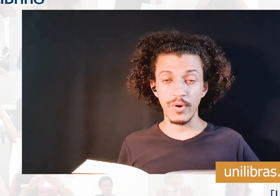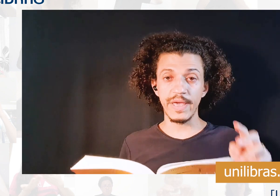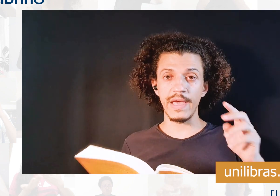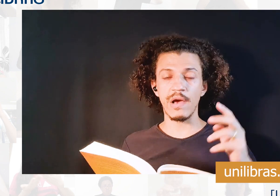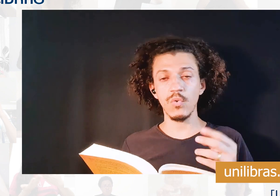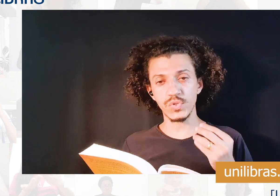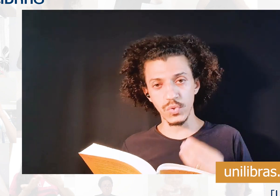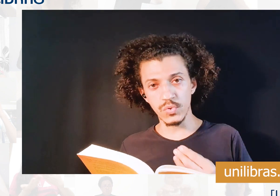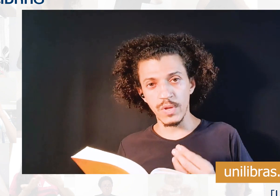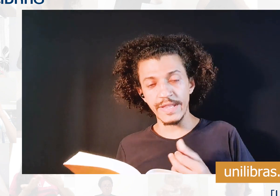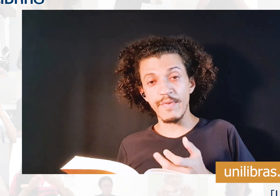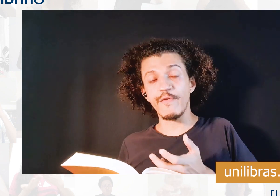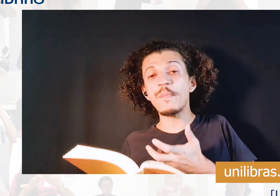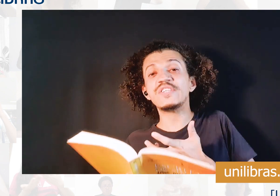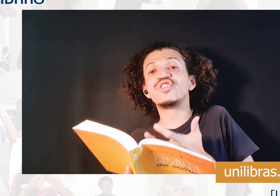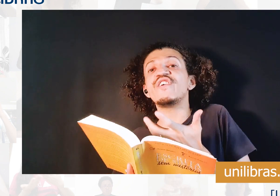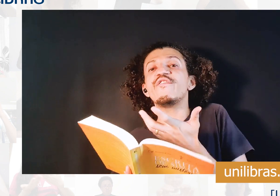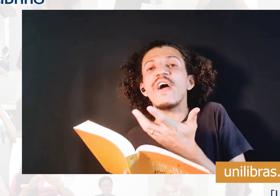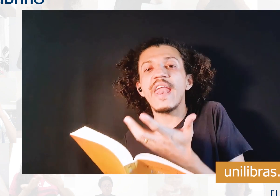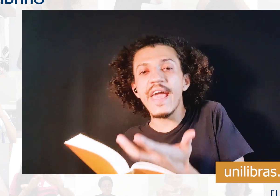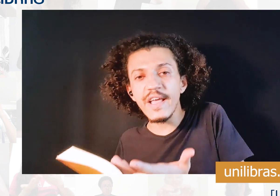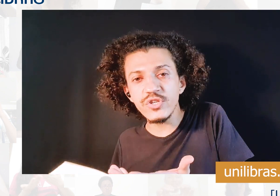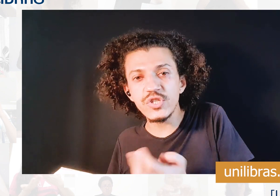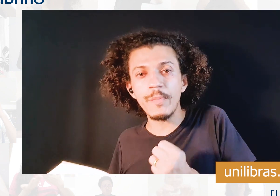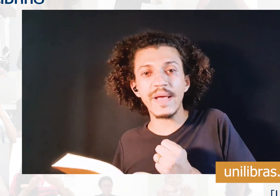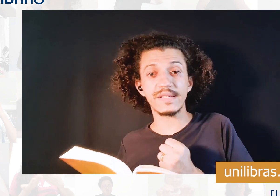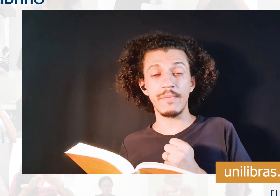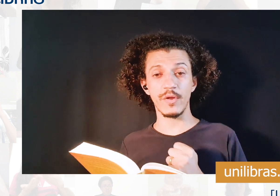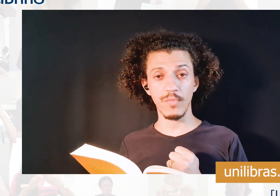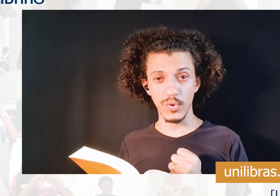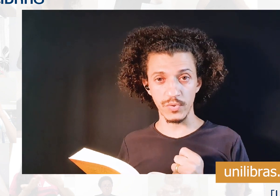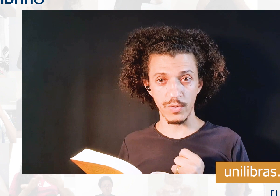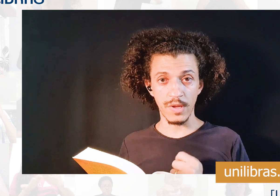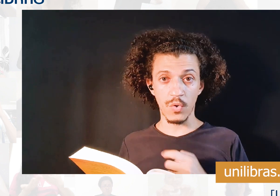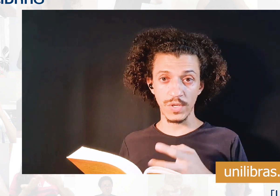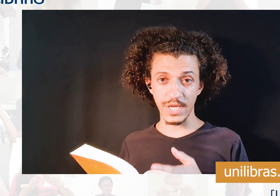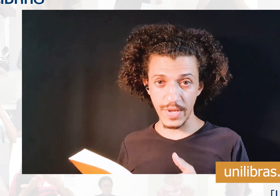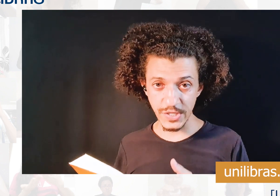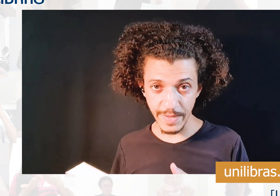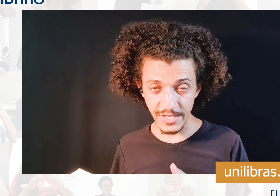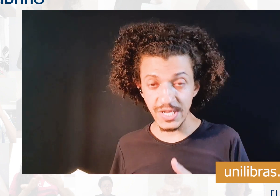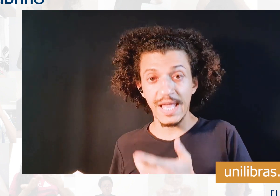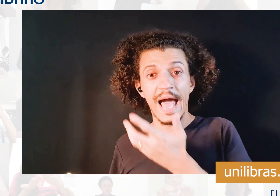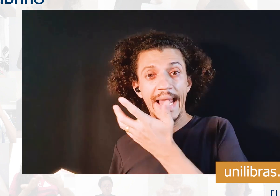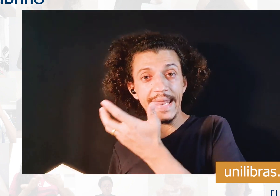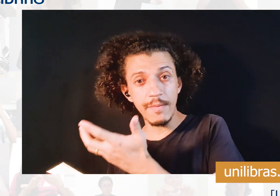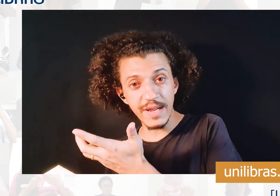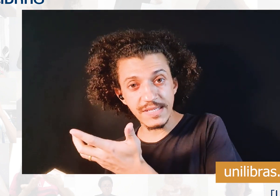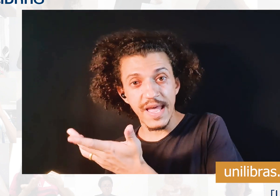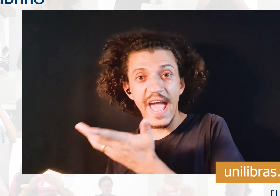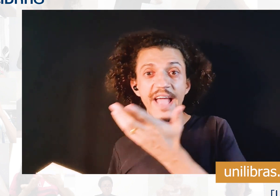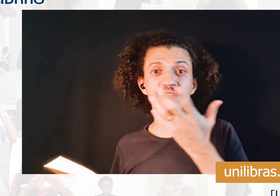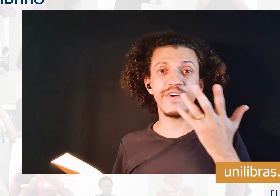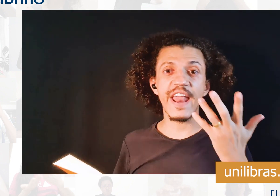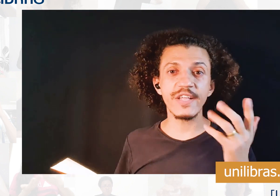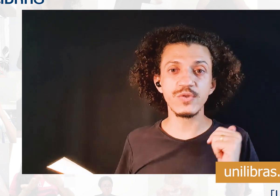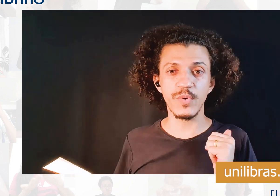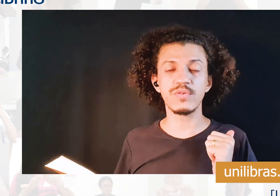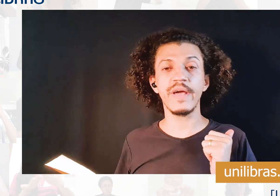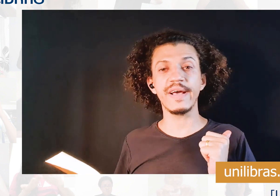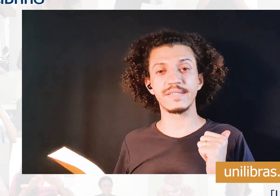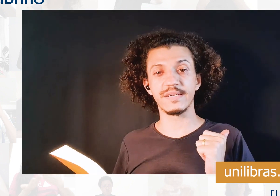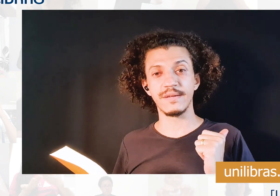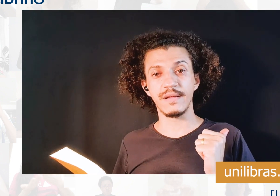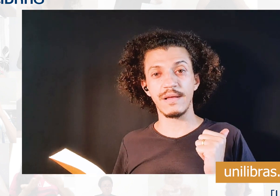surdo? Porque o surdo tem uma forma diferente de perceber o mundo. Consequentemente, a Libras é diferente